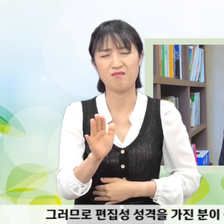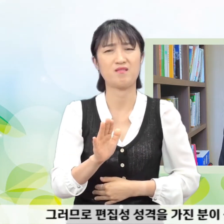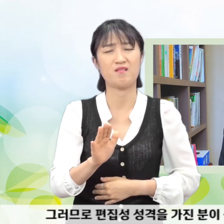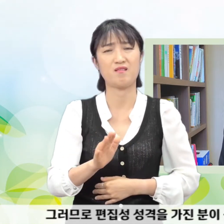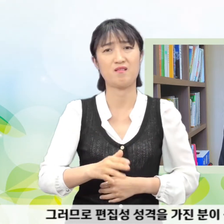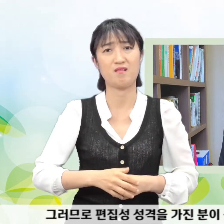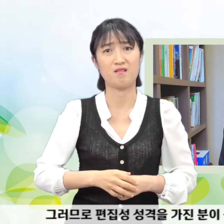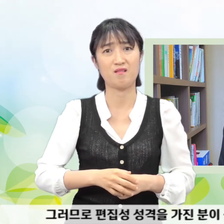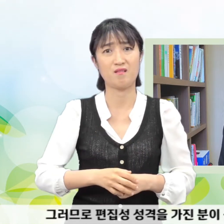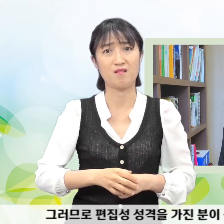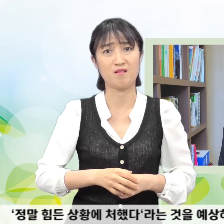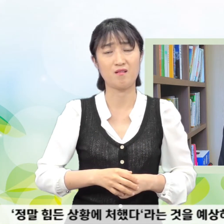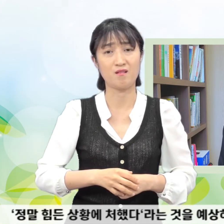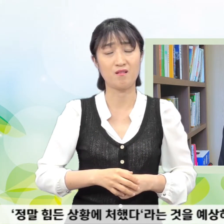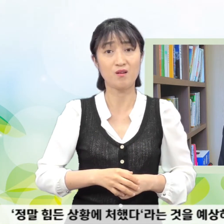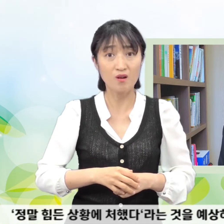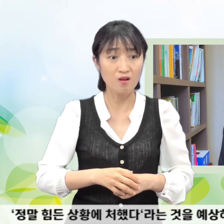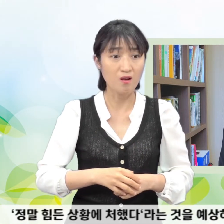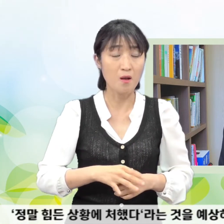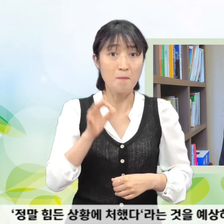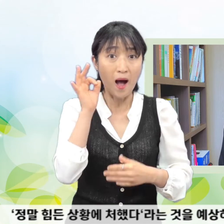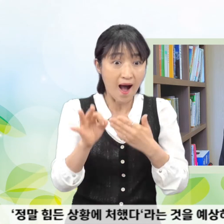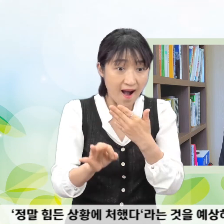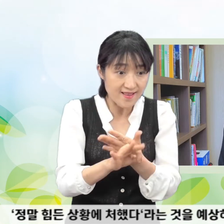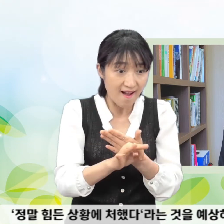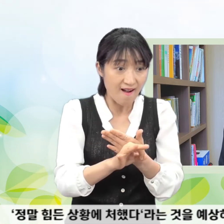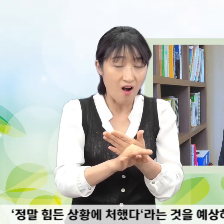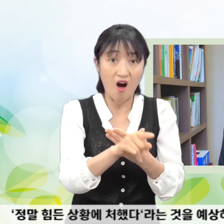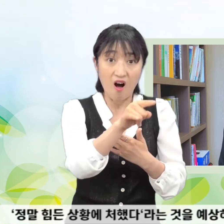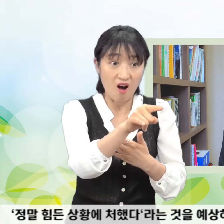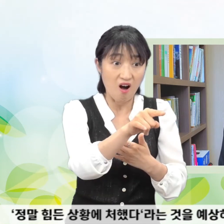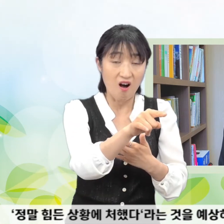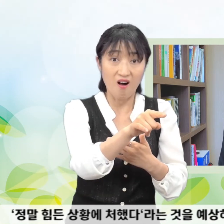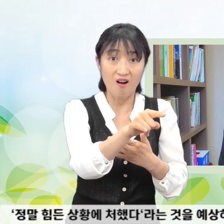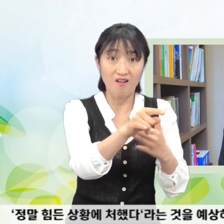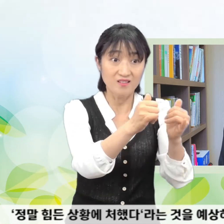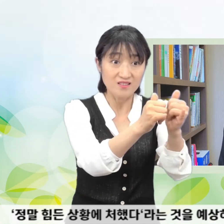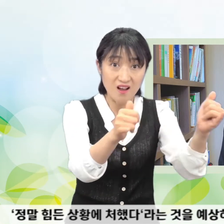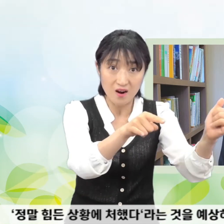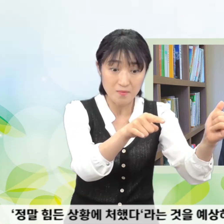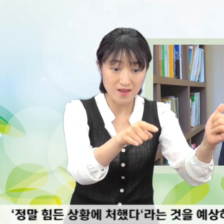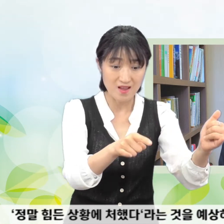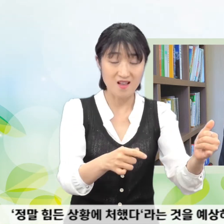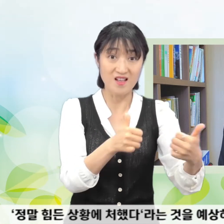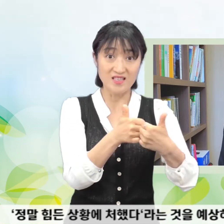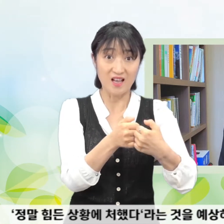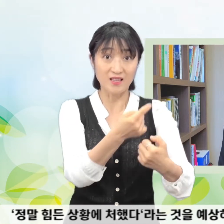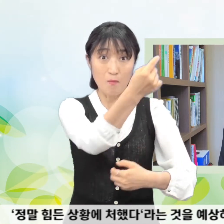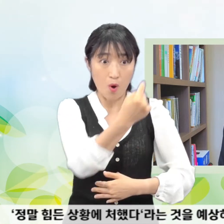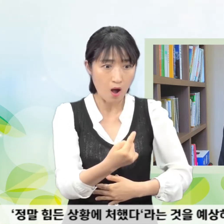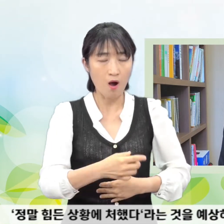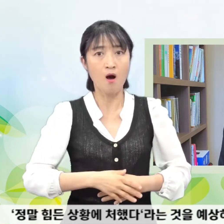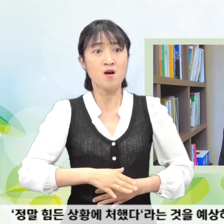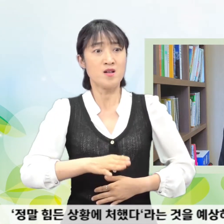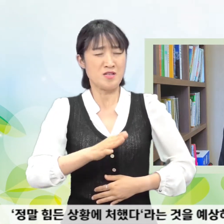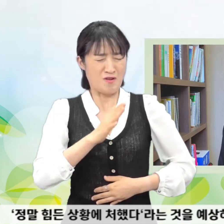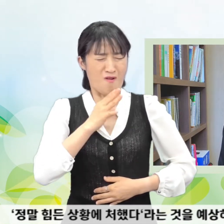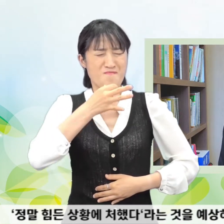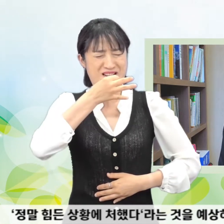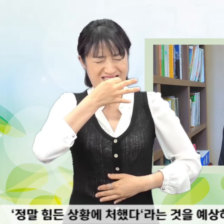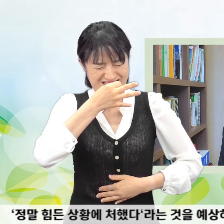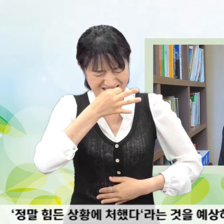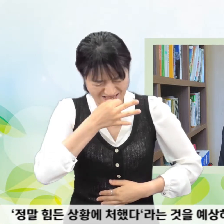분이 상담에 왔다면 정말 힘든 상황에 처했다라는 것을 일단은 예상을 하고 상담에